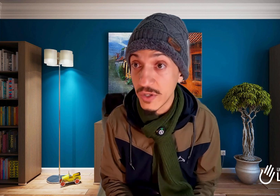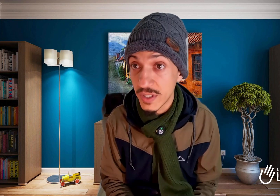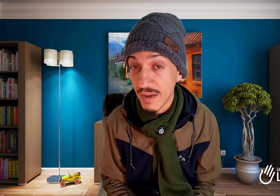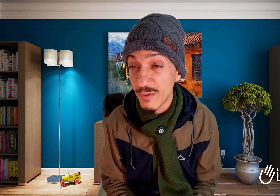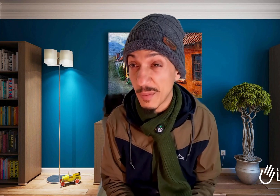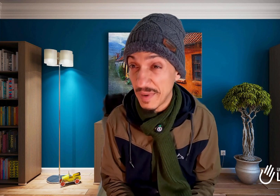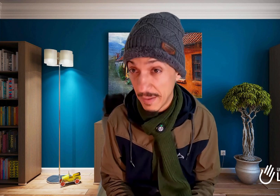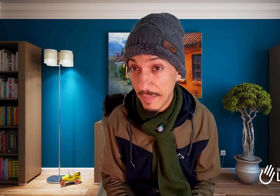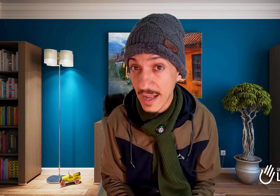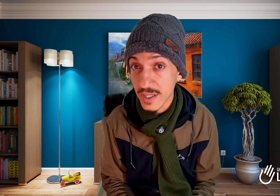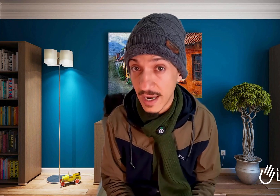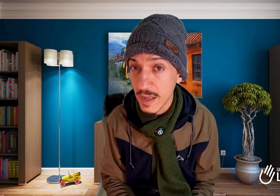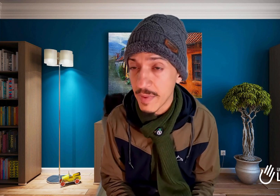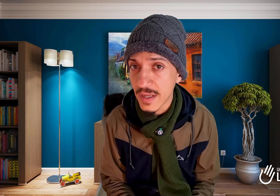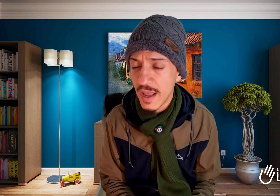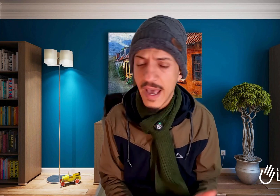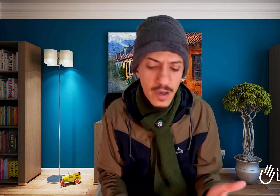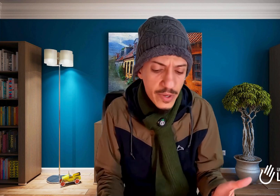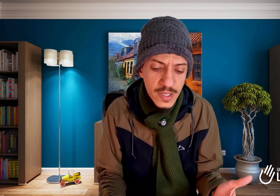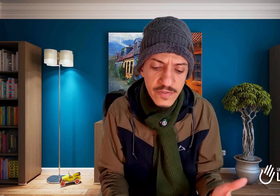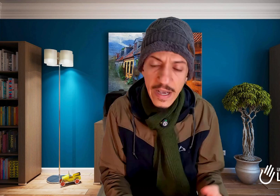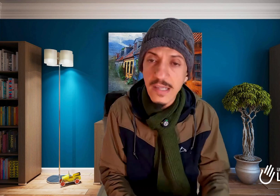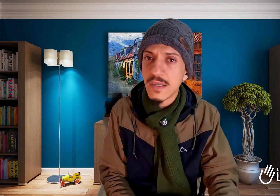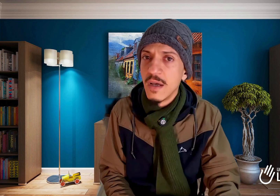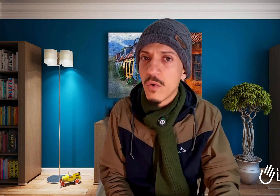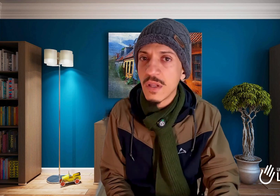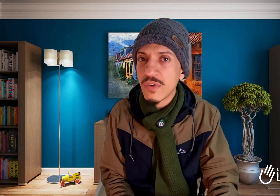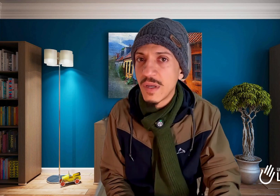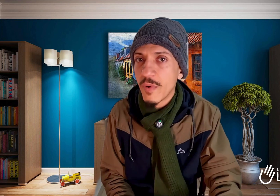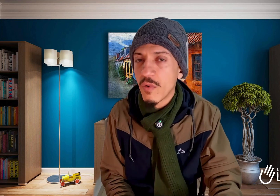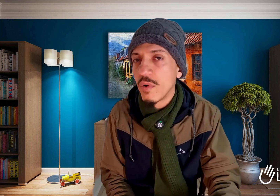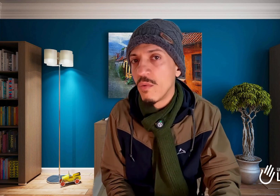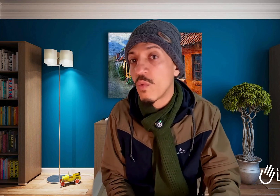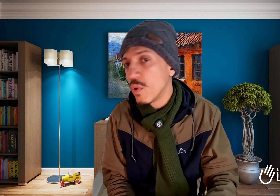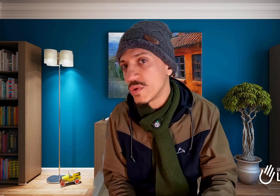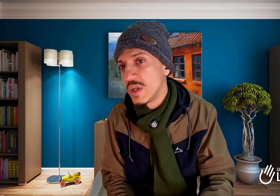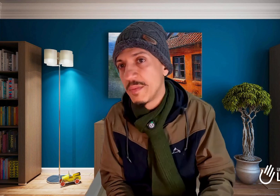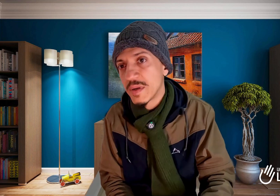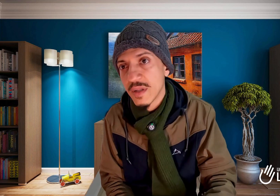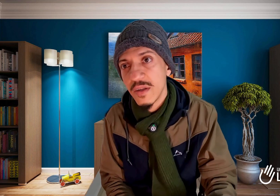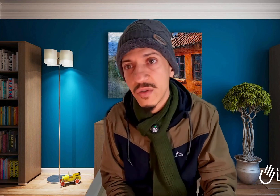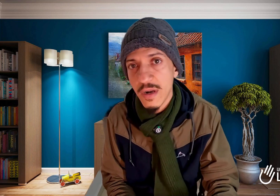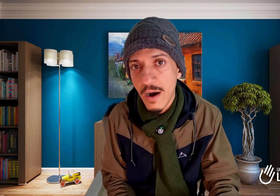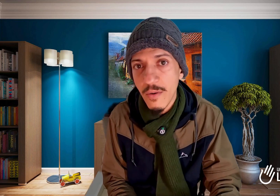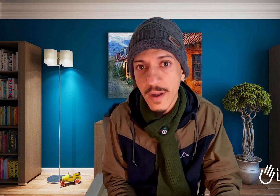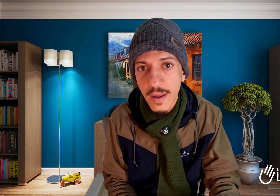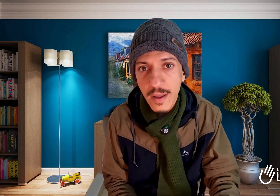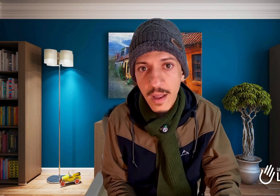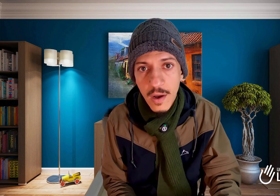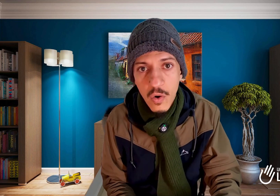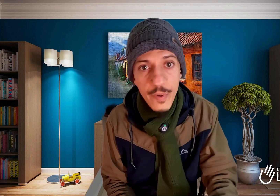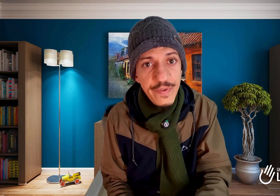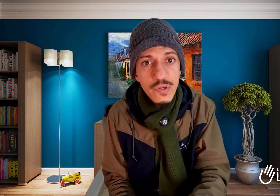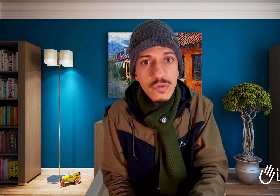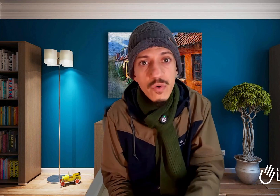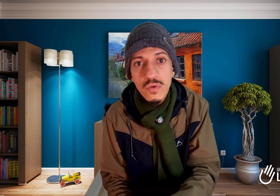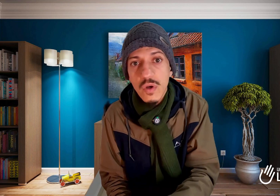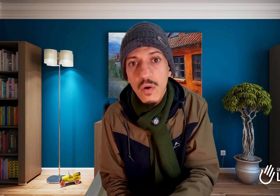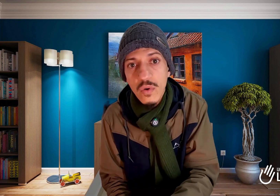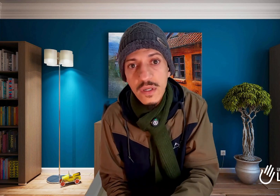desafio sobre essa prática na Libras é que muitas vezes, quando você procura um curso de Libras tradicional, o professor surdo só usa